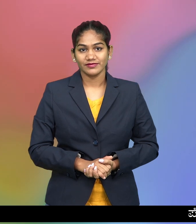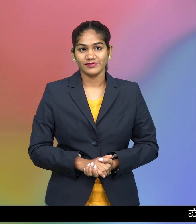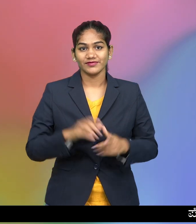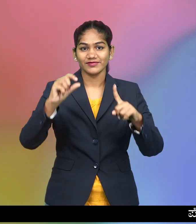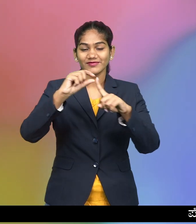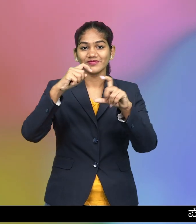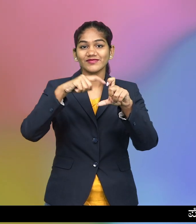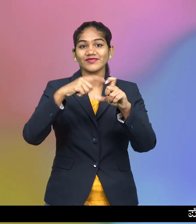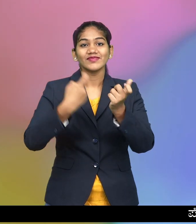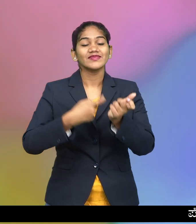ಪೆರಿಸ್ಟಾಲ್ಟಿಕ್ ಚಲನೆ,